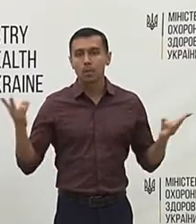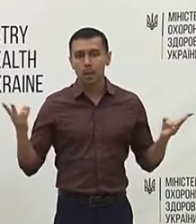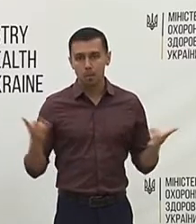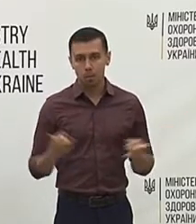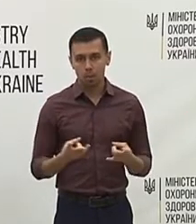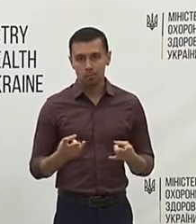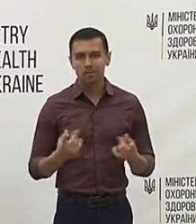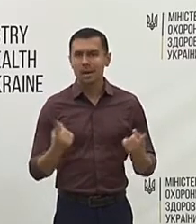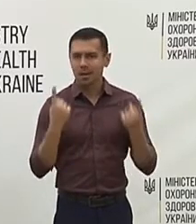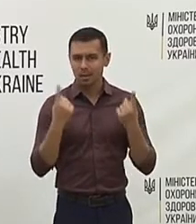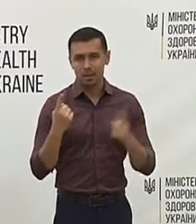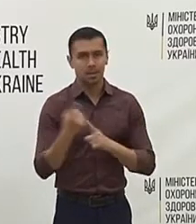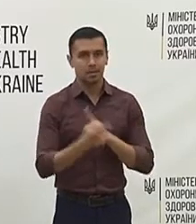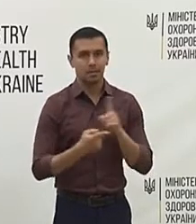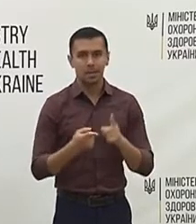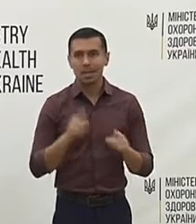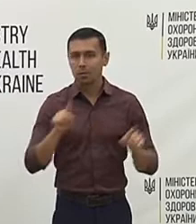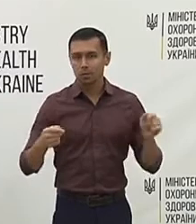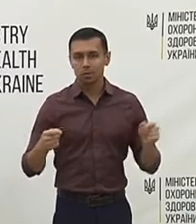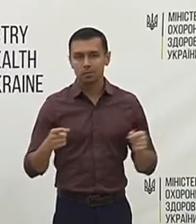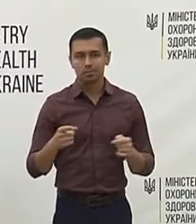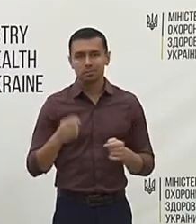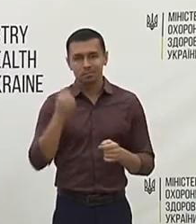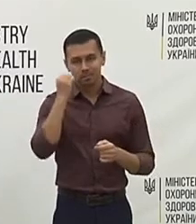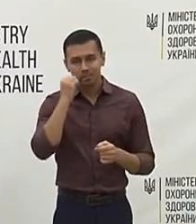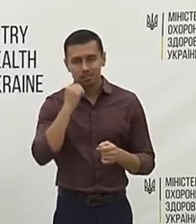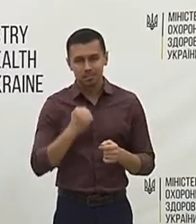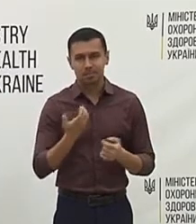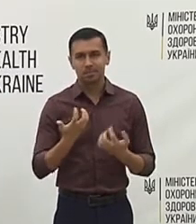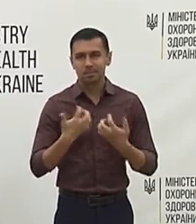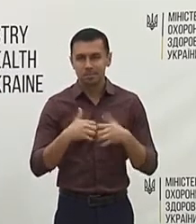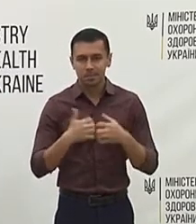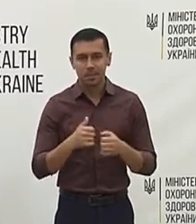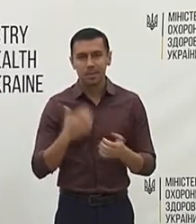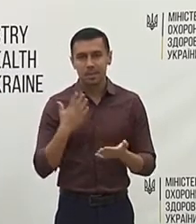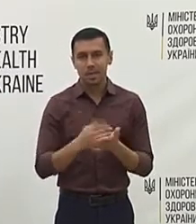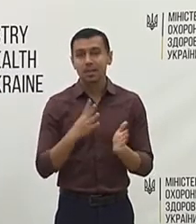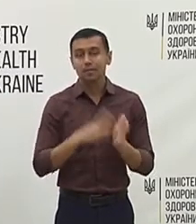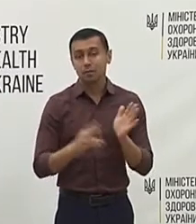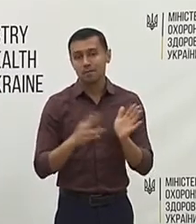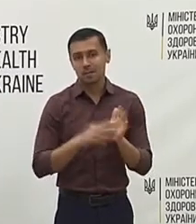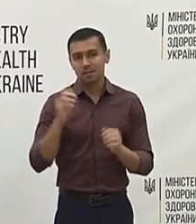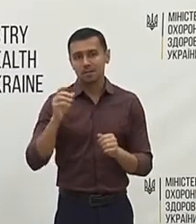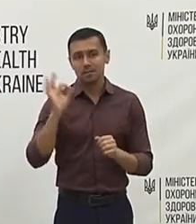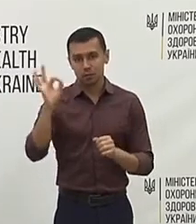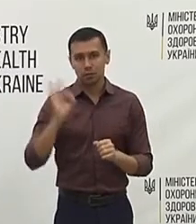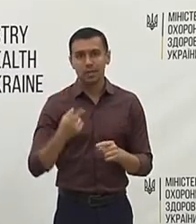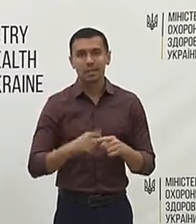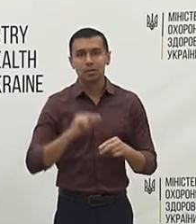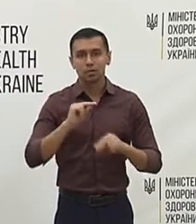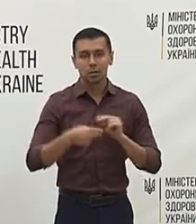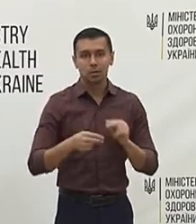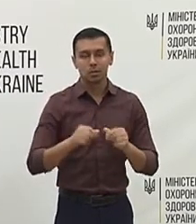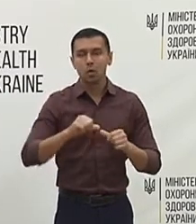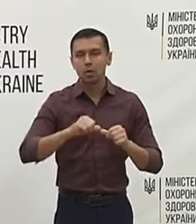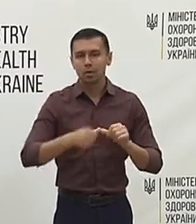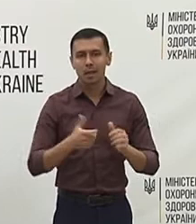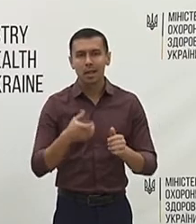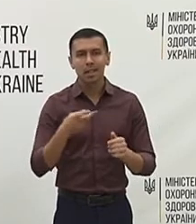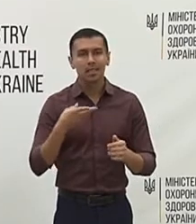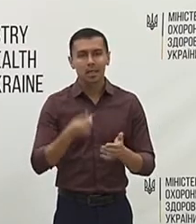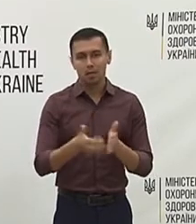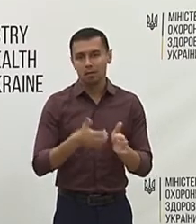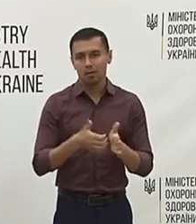потребує кардинальних змін. Іноді зношеність основних фондів сягає 98%. І це через хронічне